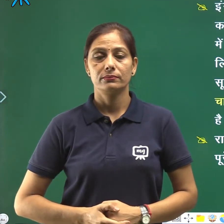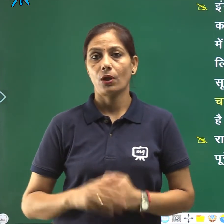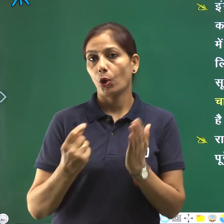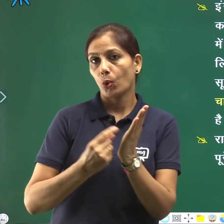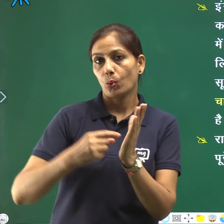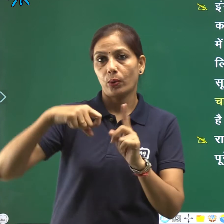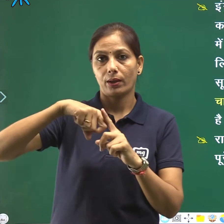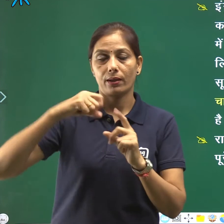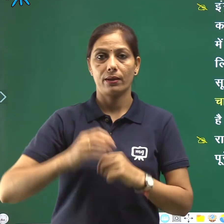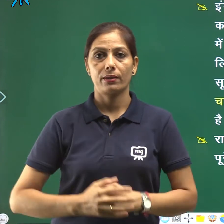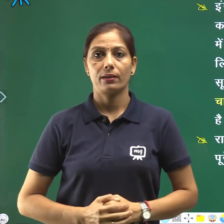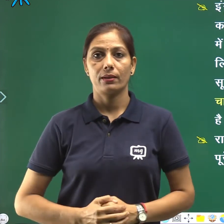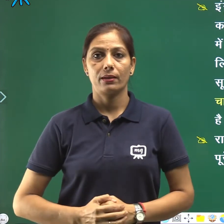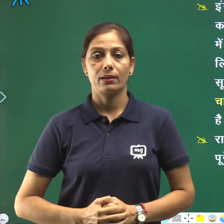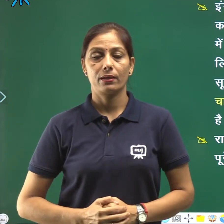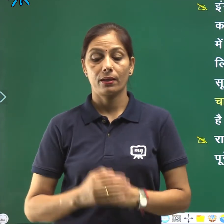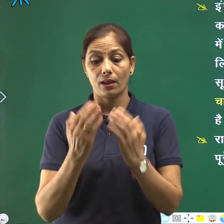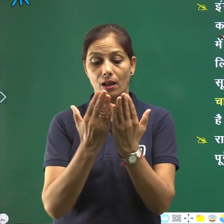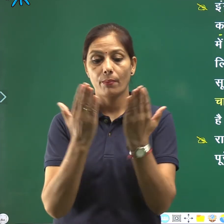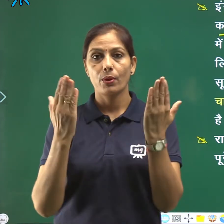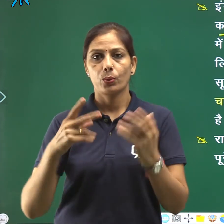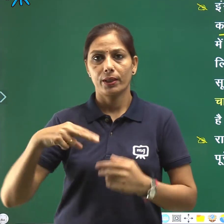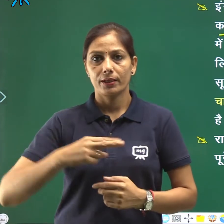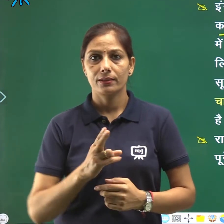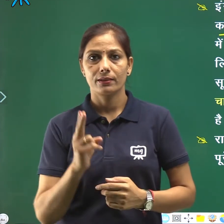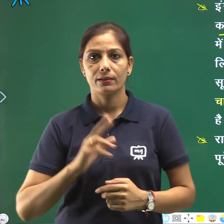इंग्लैंड के अखबारों की कथनें